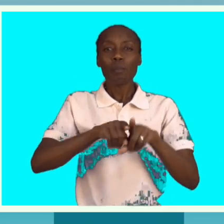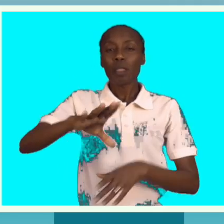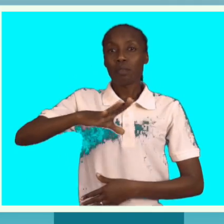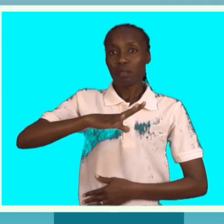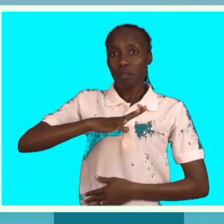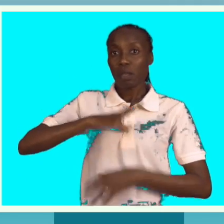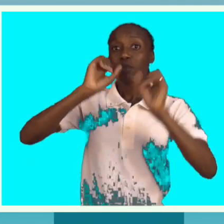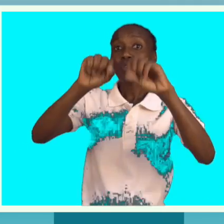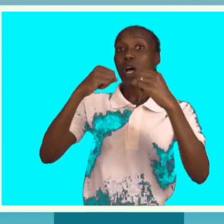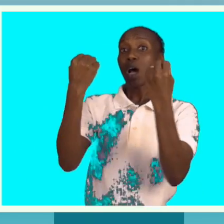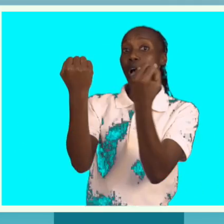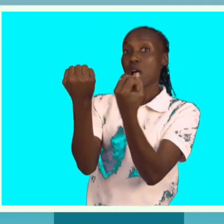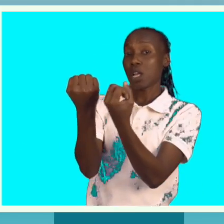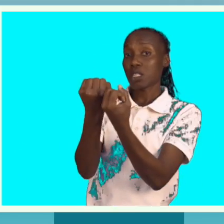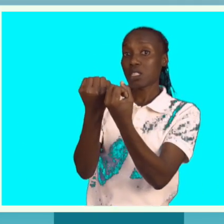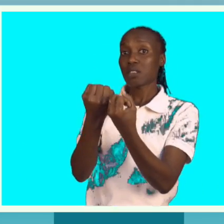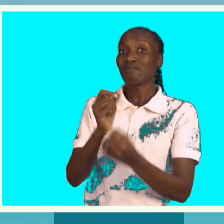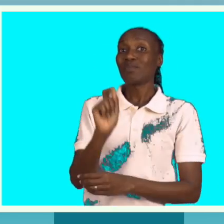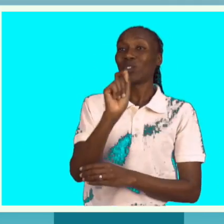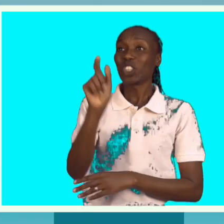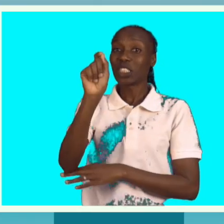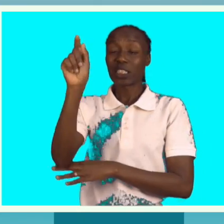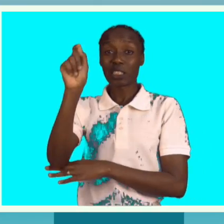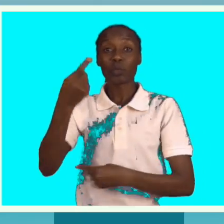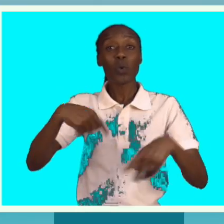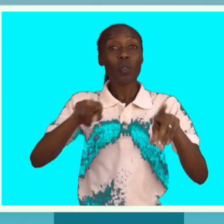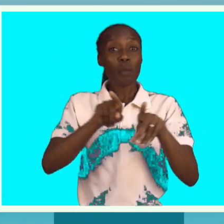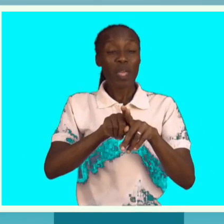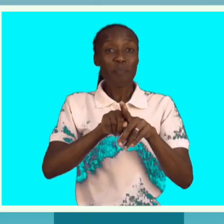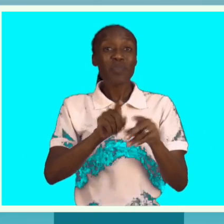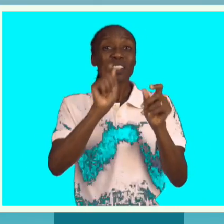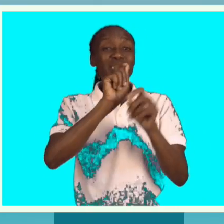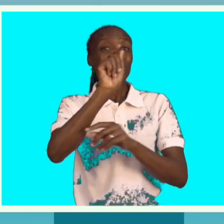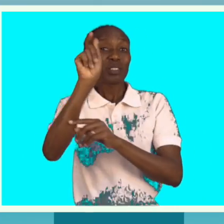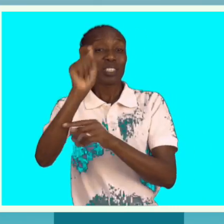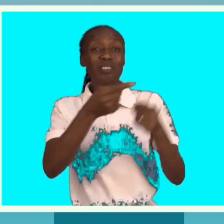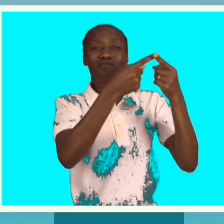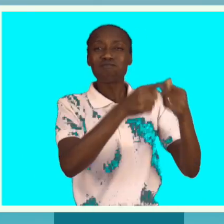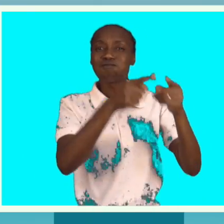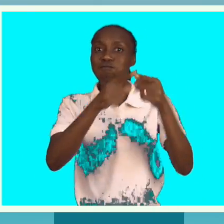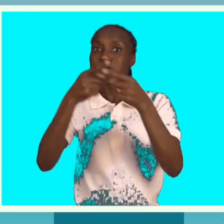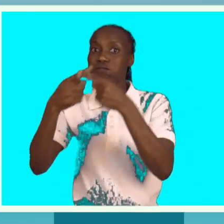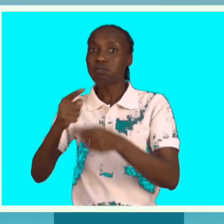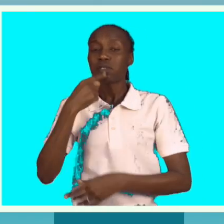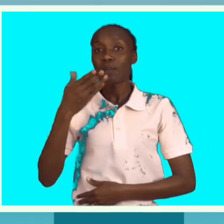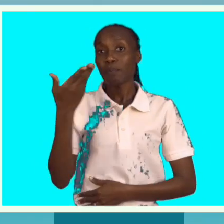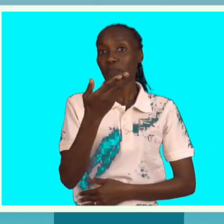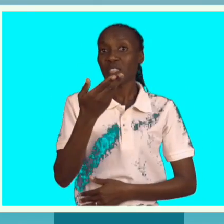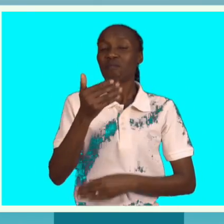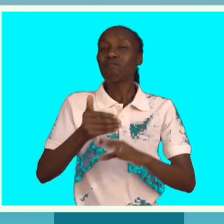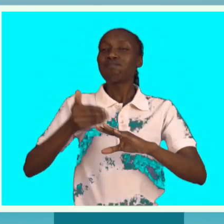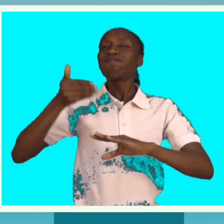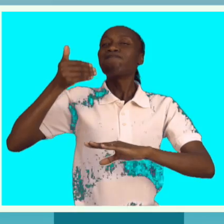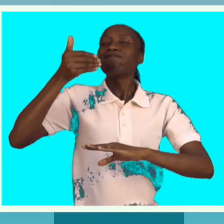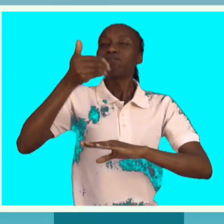associações a nível do nosso distrito, que é Dondo, Buse e Gorongosa. Então, de vez em quando,